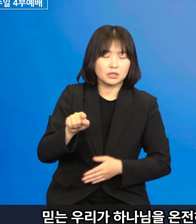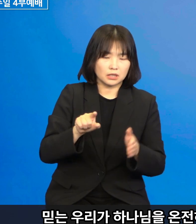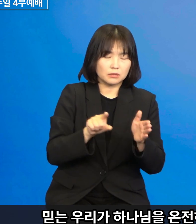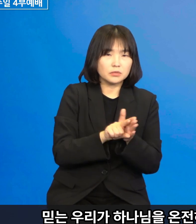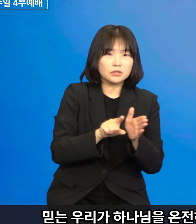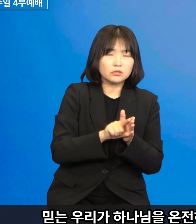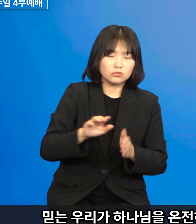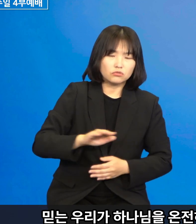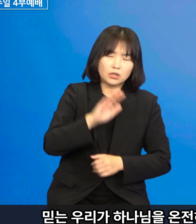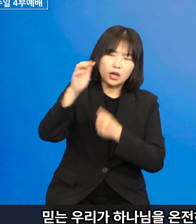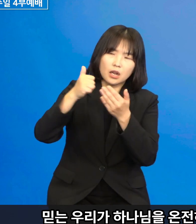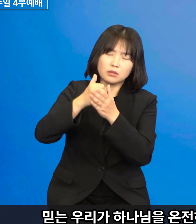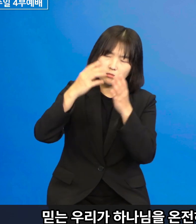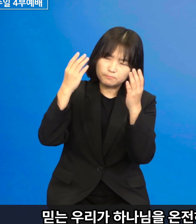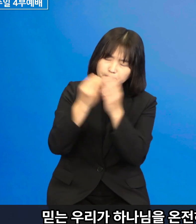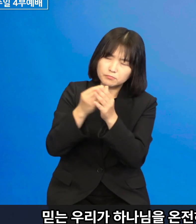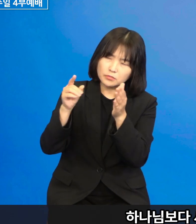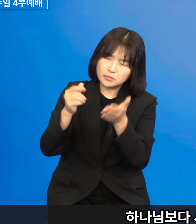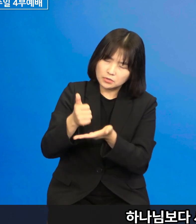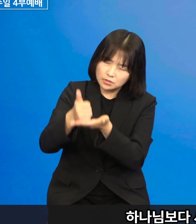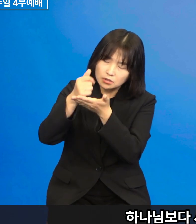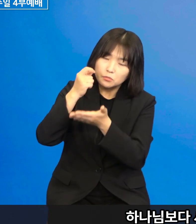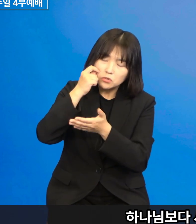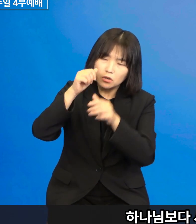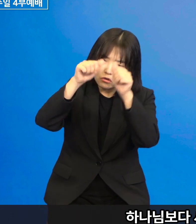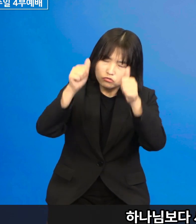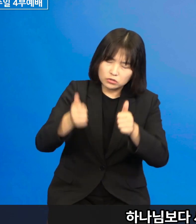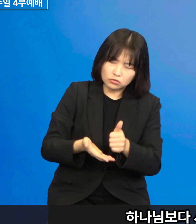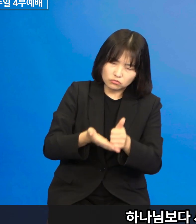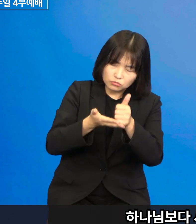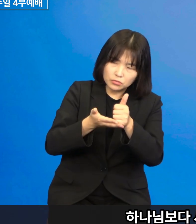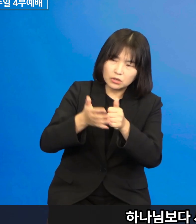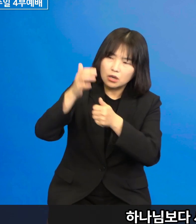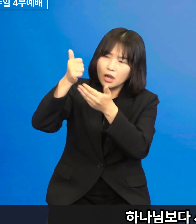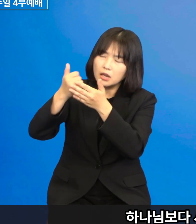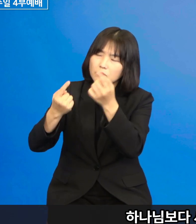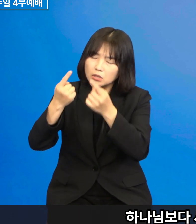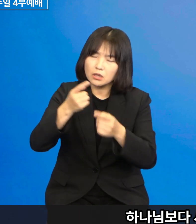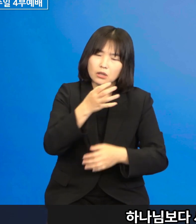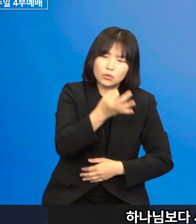하나님을 온전히 섬기지 못하고 우상을 숭배하고 하나님보다 사람을, 돈을, 쾌락을